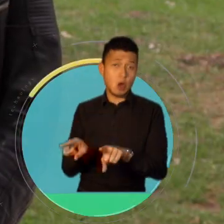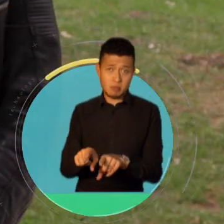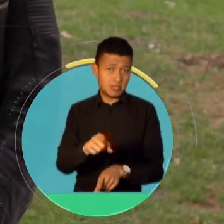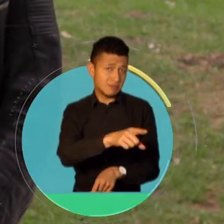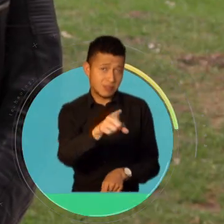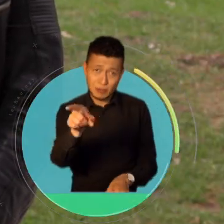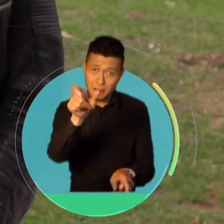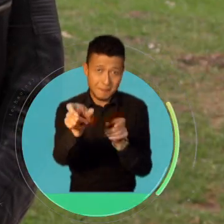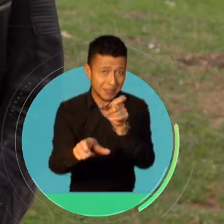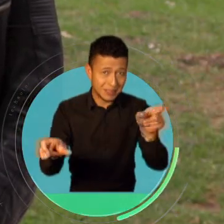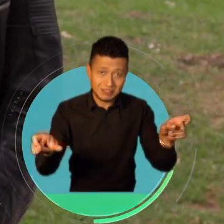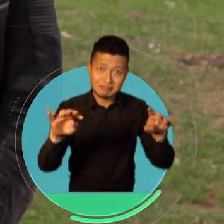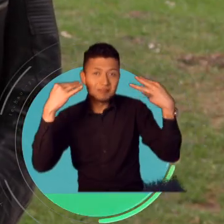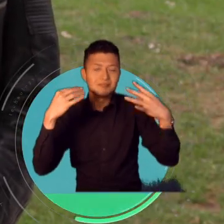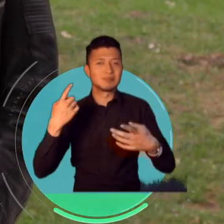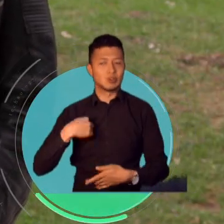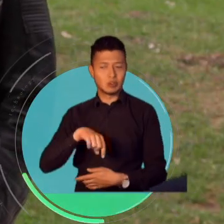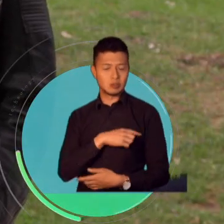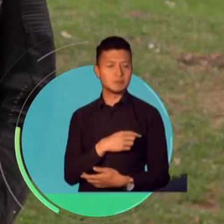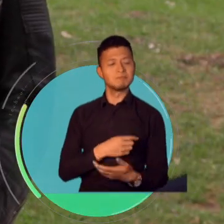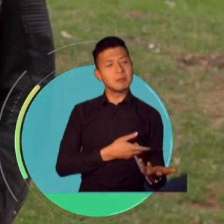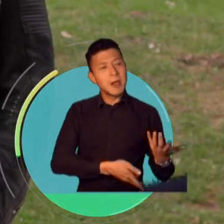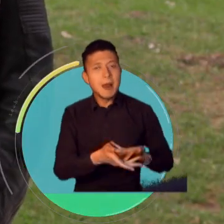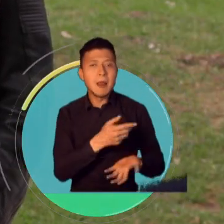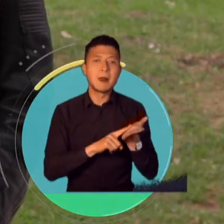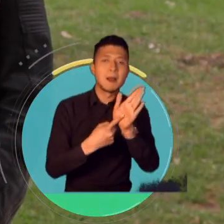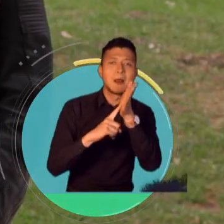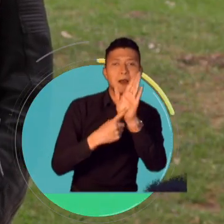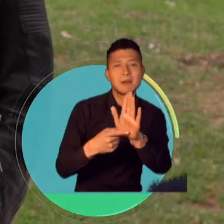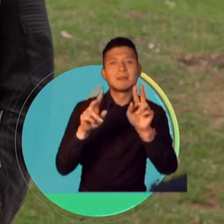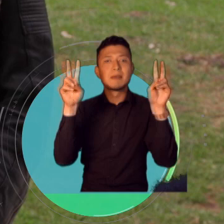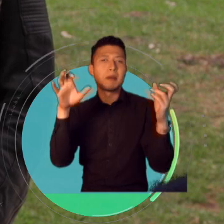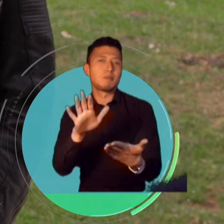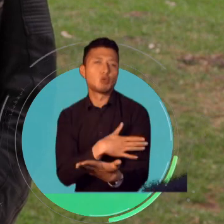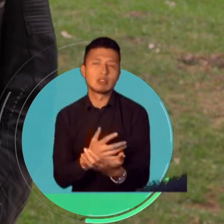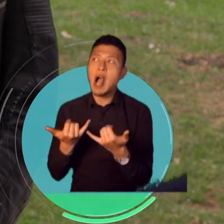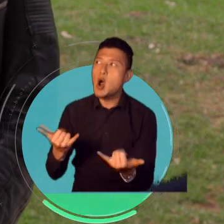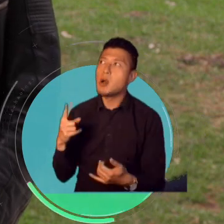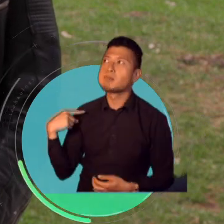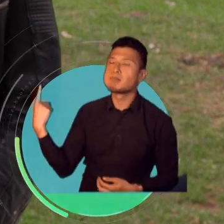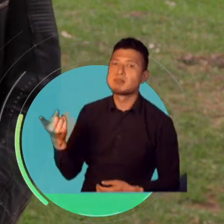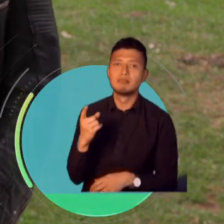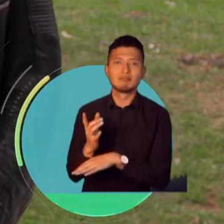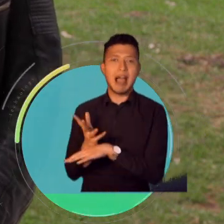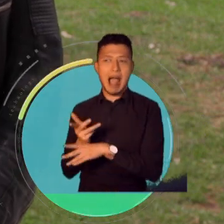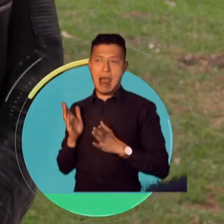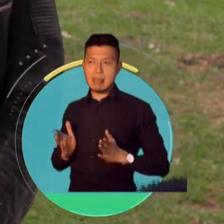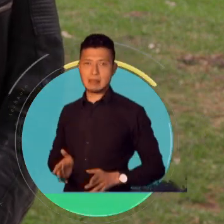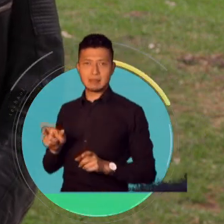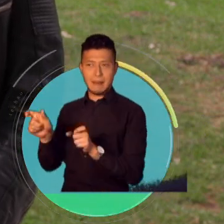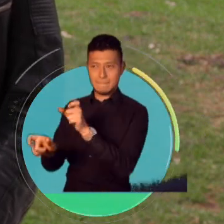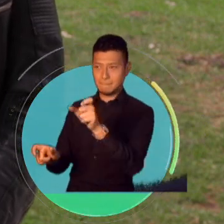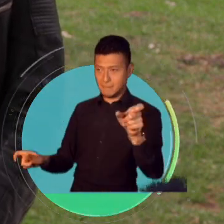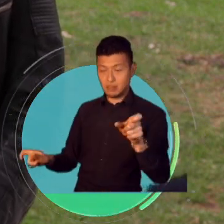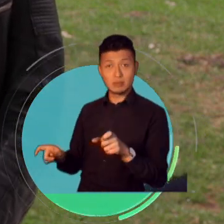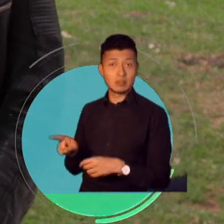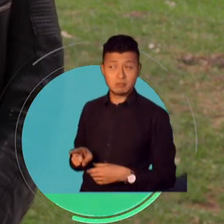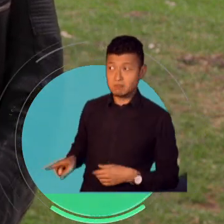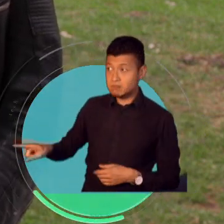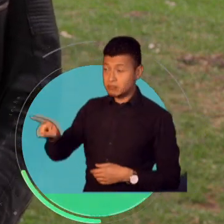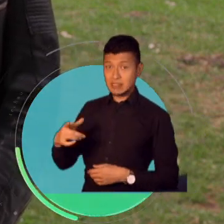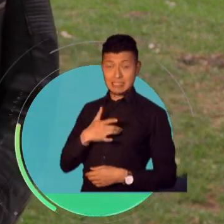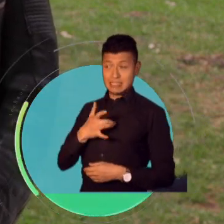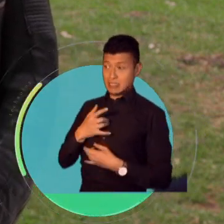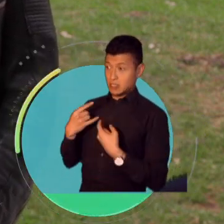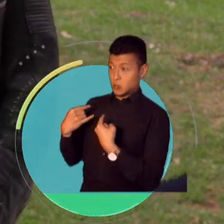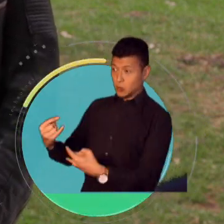experimentado Y eso mismo le va a pasar a todas las personas así que la invitación a que escuchen obviamente música que hagan parte de este escenario tan espectacular de music for